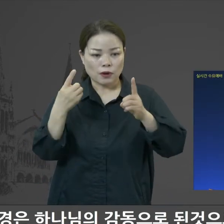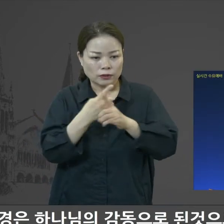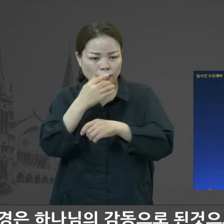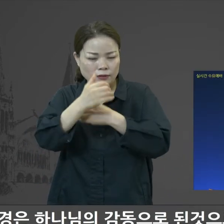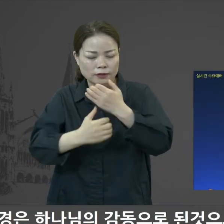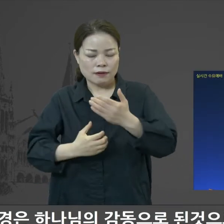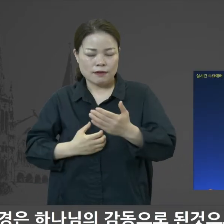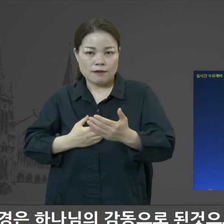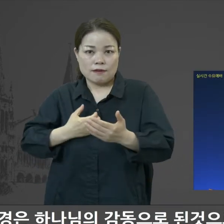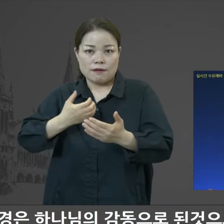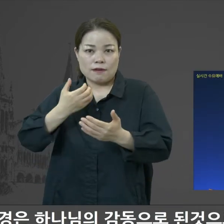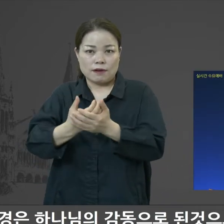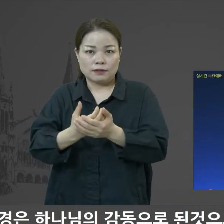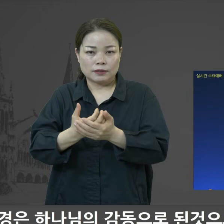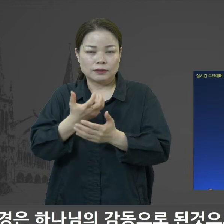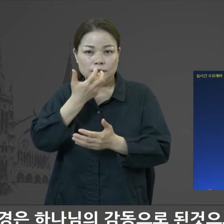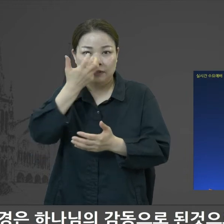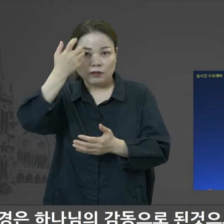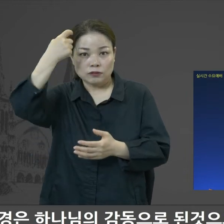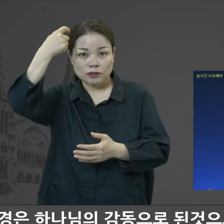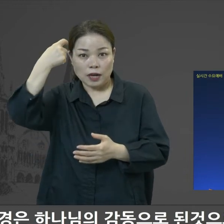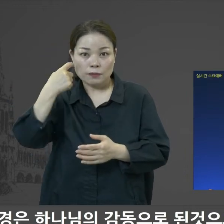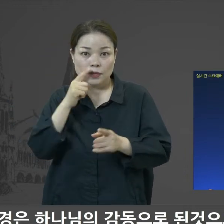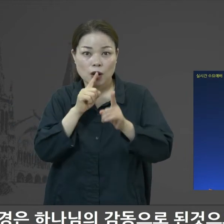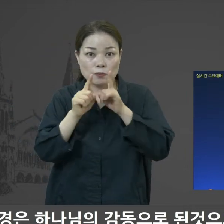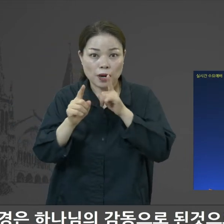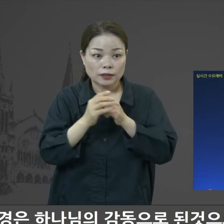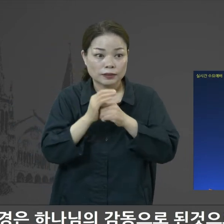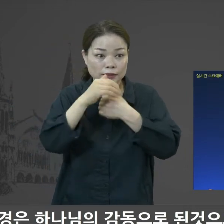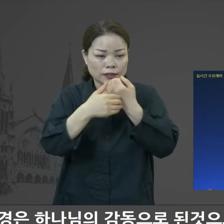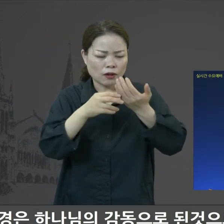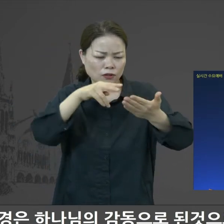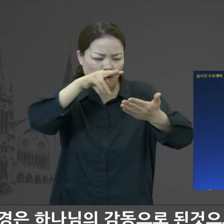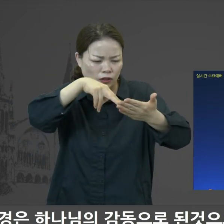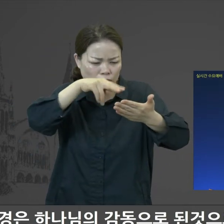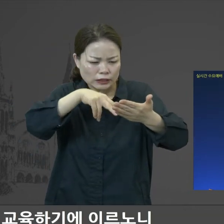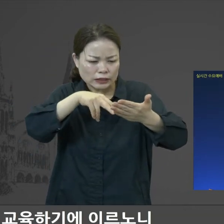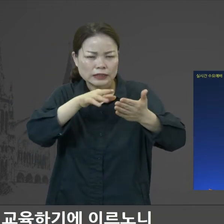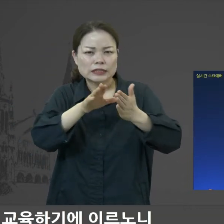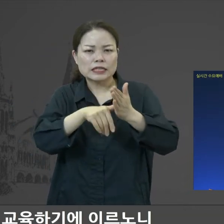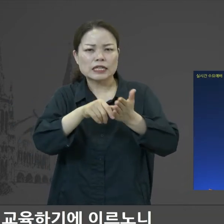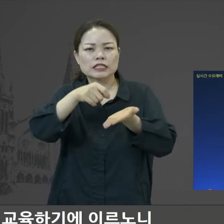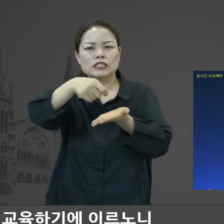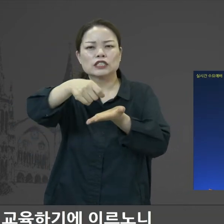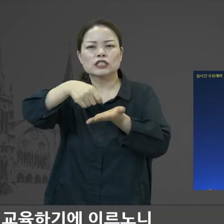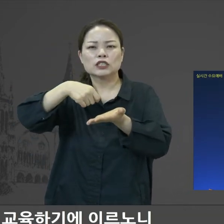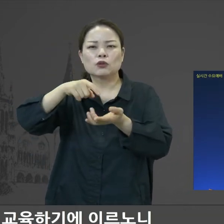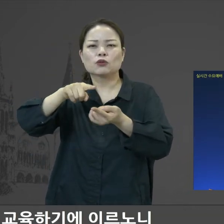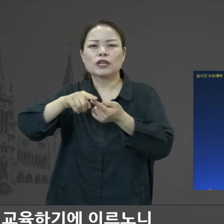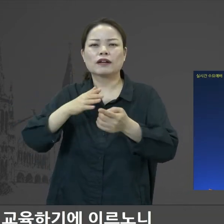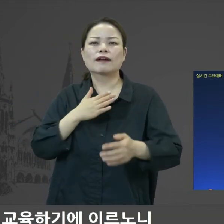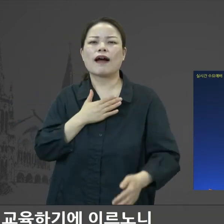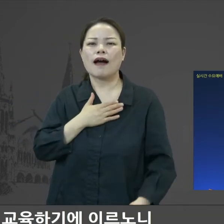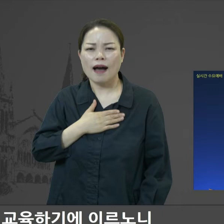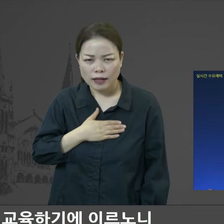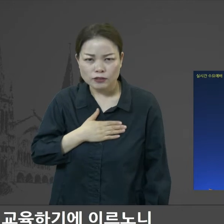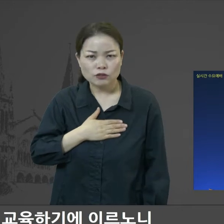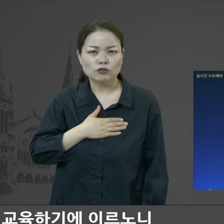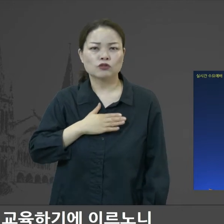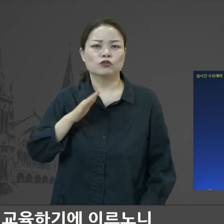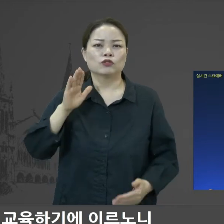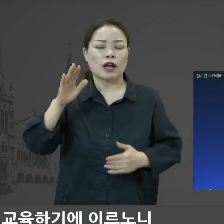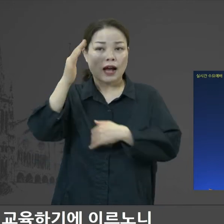감동을 하나님의 영감이라고 번역했습니다. 그러니까 성경을 읽을 때 성경이 어떻게 기록된지를 아셔야